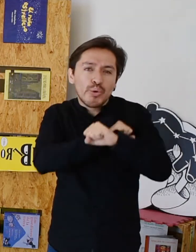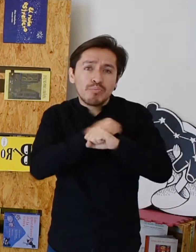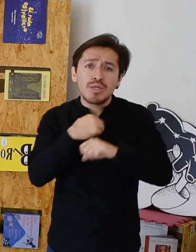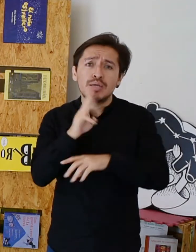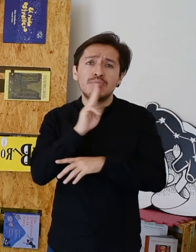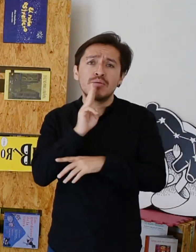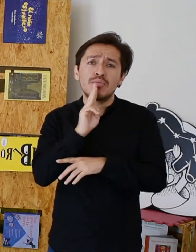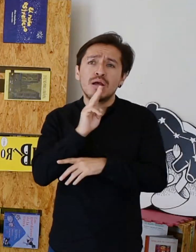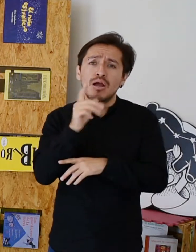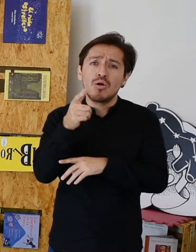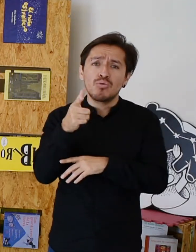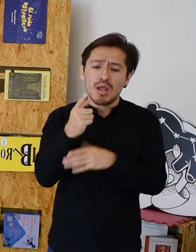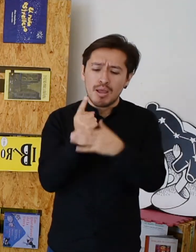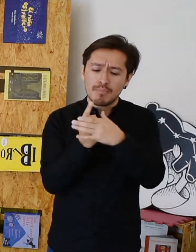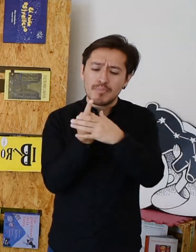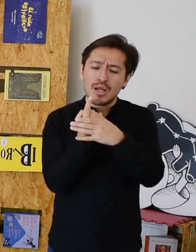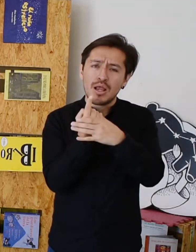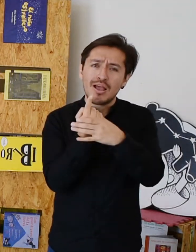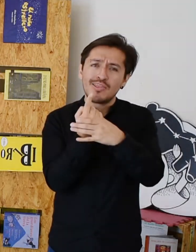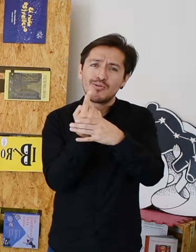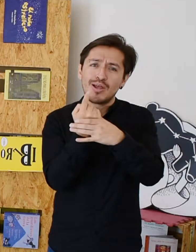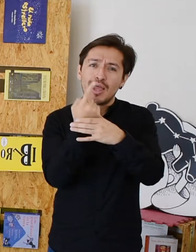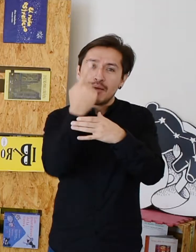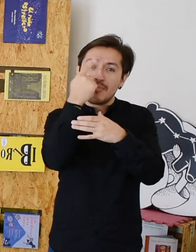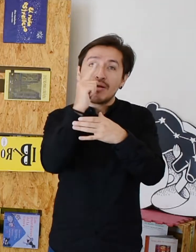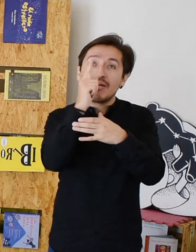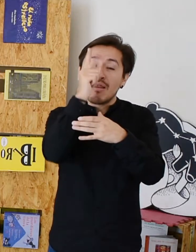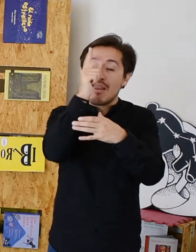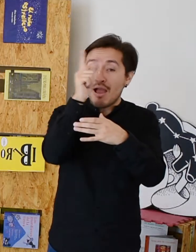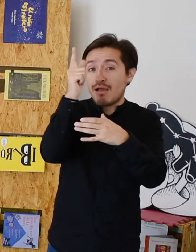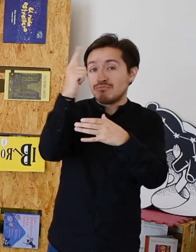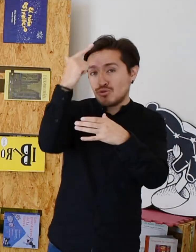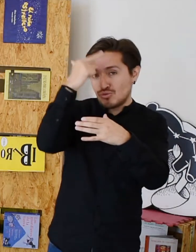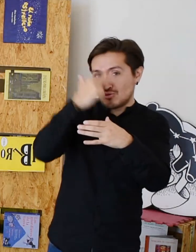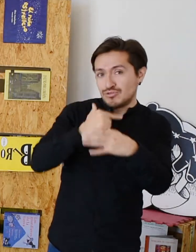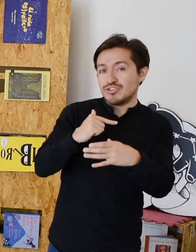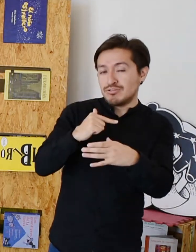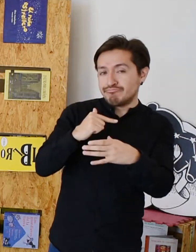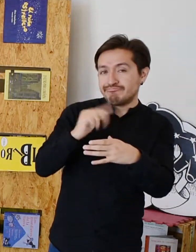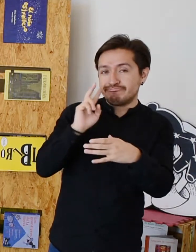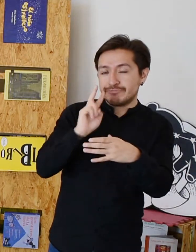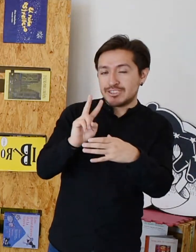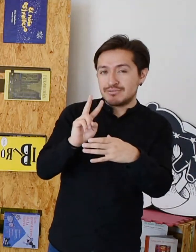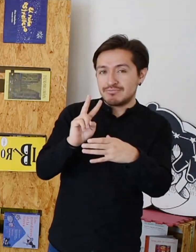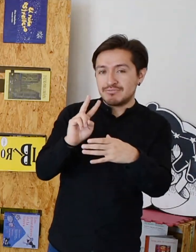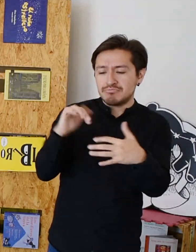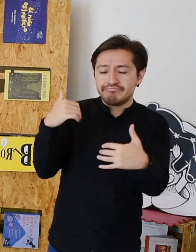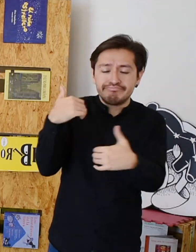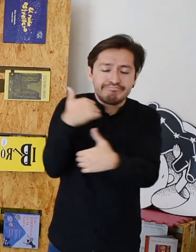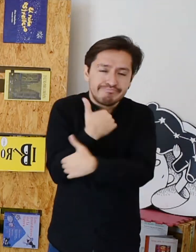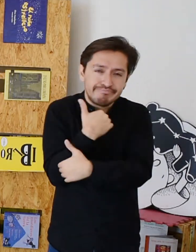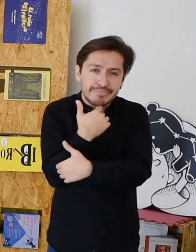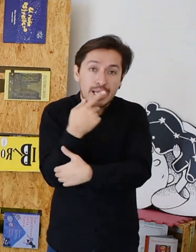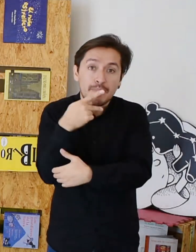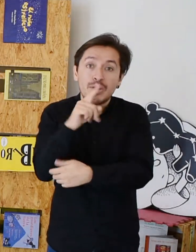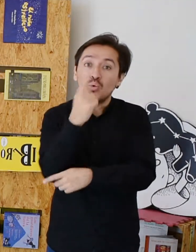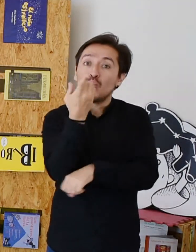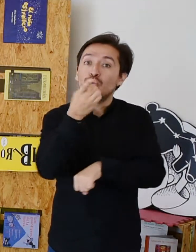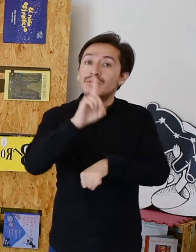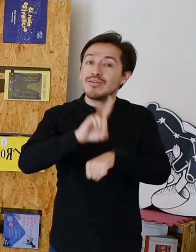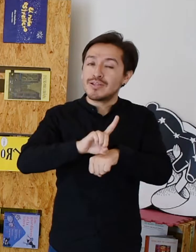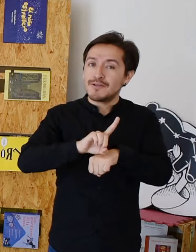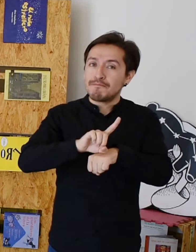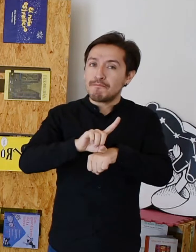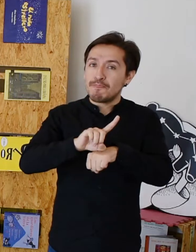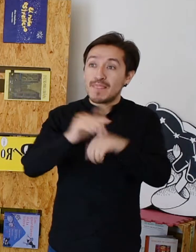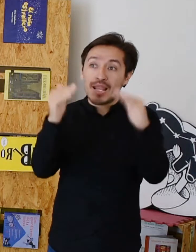venía con una veladora a alumbrar la noche y pues yo me abrazaba a ella. Pero un día me llevaron a la casa